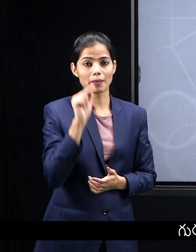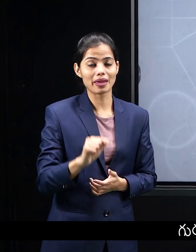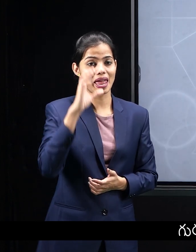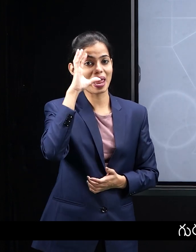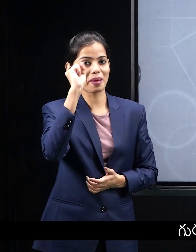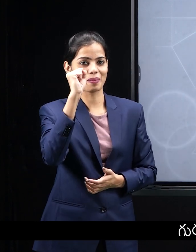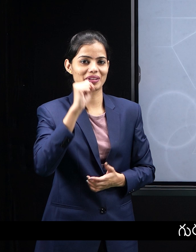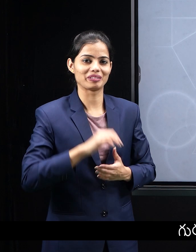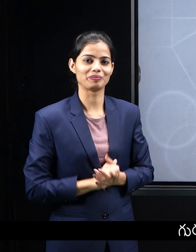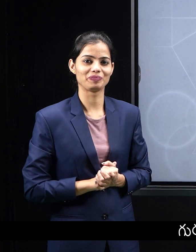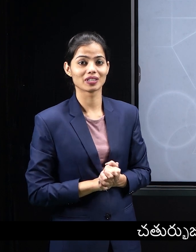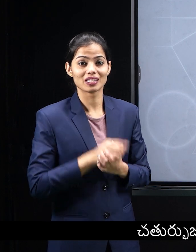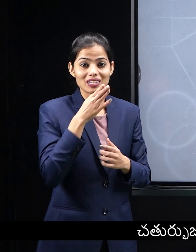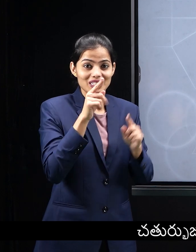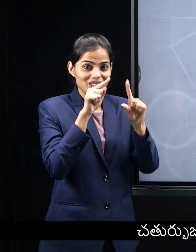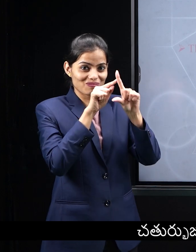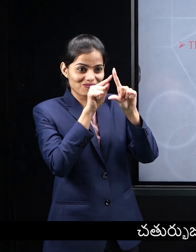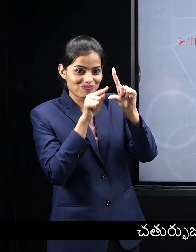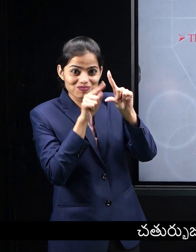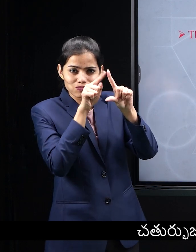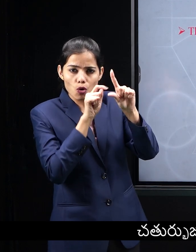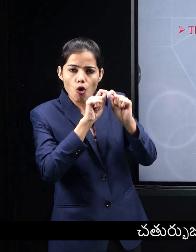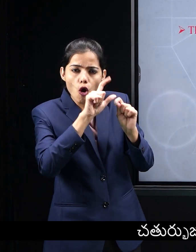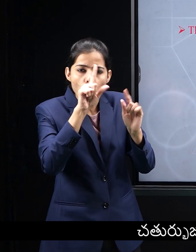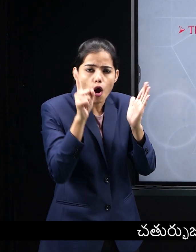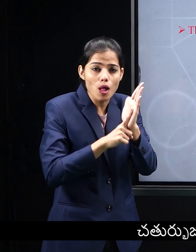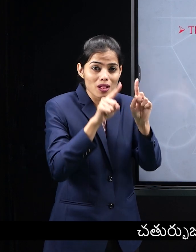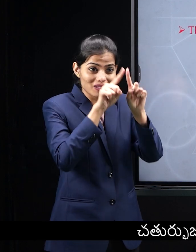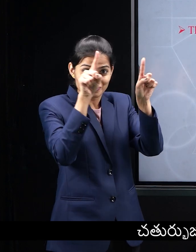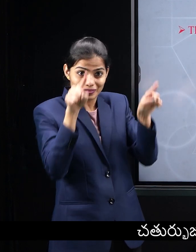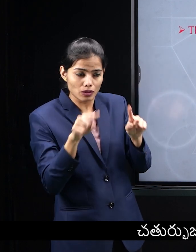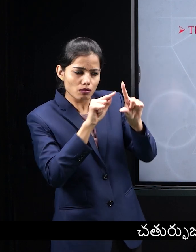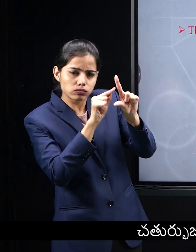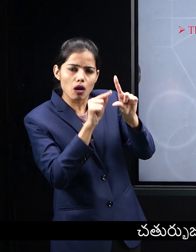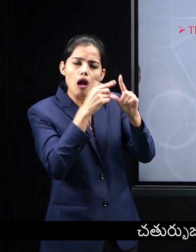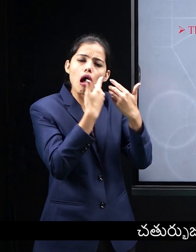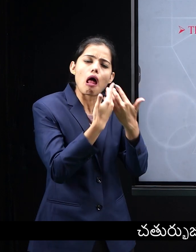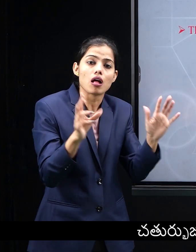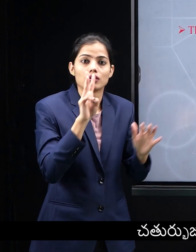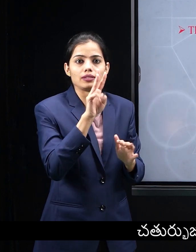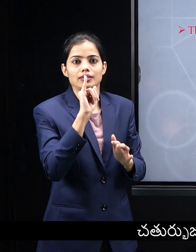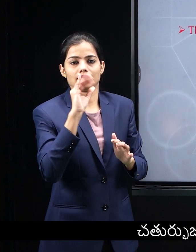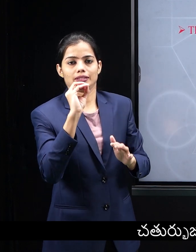గుర్తుంచుకోవలసిన పాయింట్లు: చతుర్భుజంలోని అన్ని కోణాల మొత్తం 360 డిగ్రీలు.